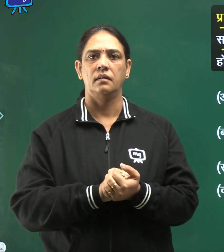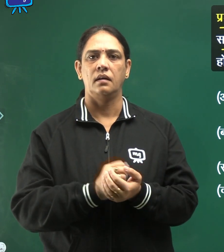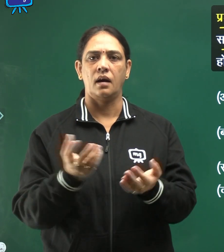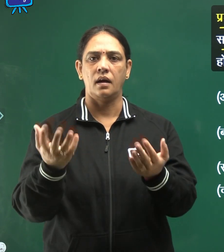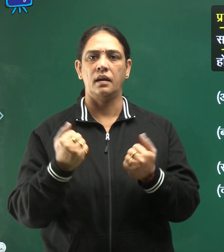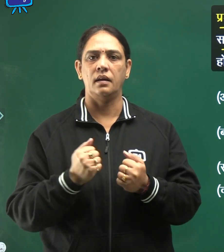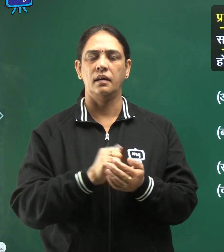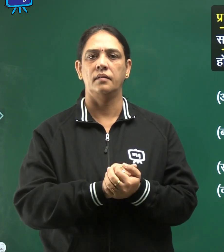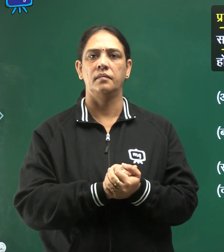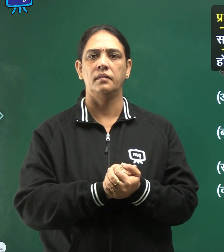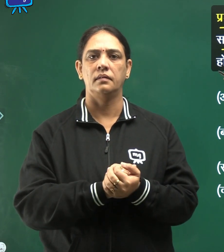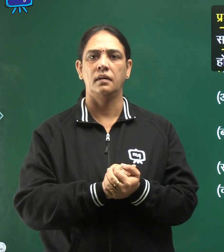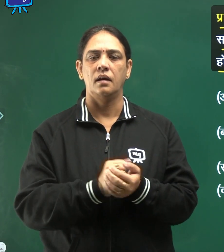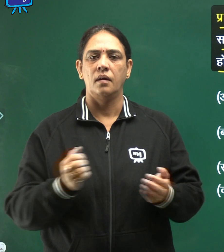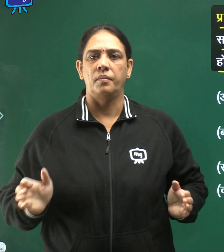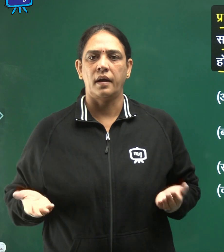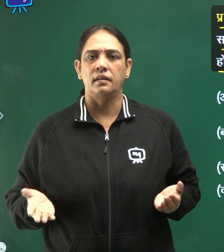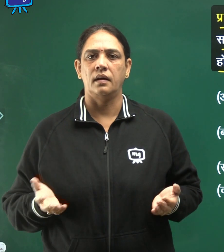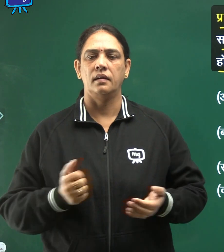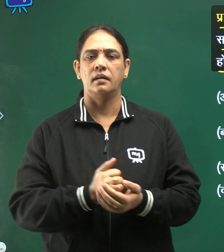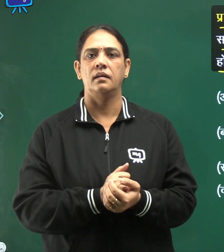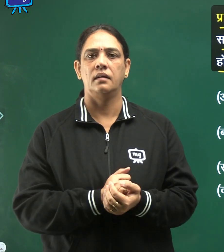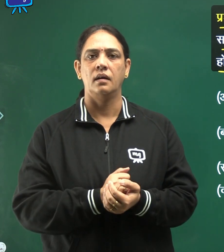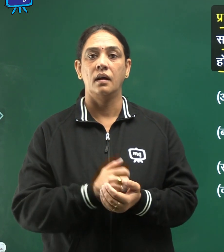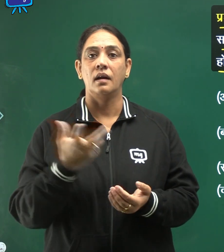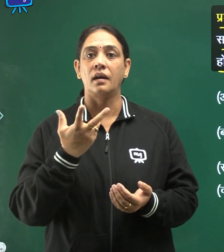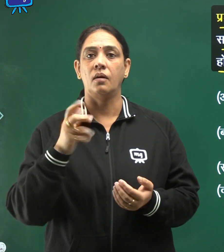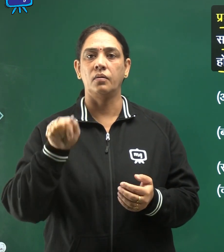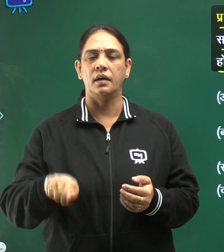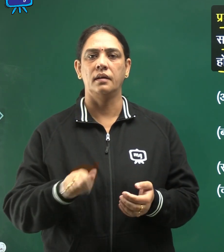आने की प्रायिकता होगी।